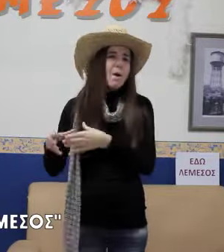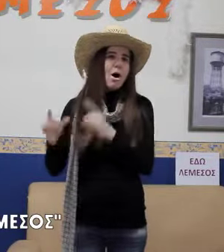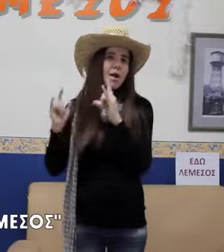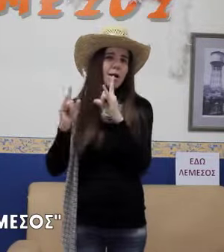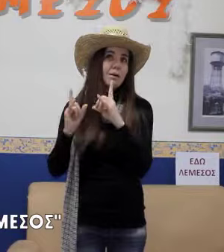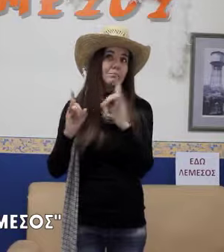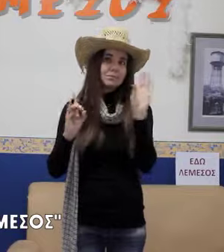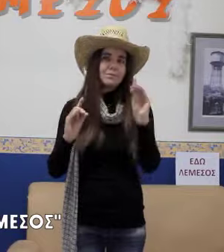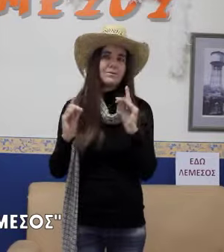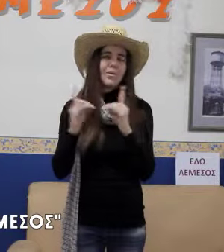7:30 το απόγευμα.